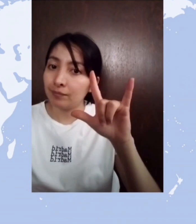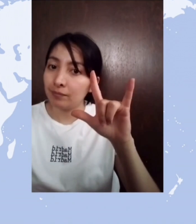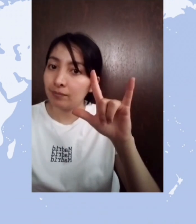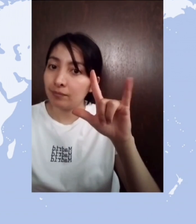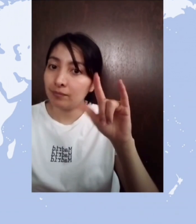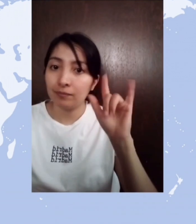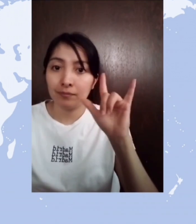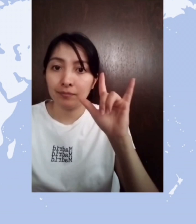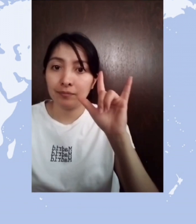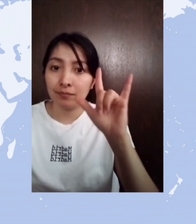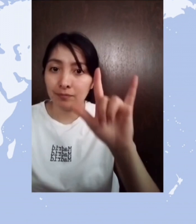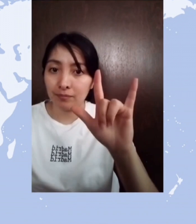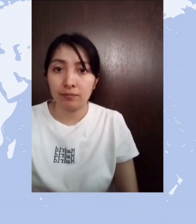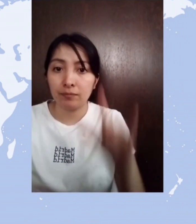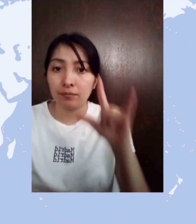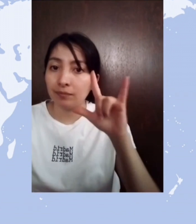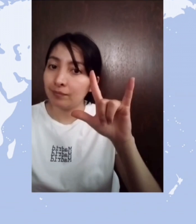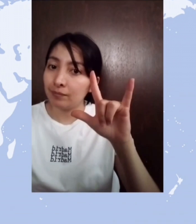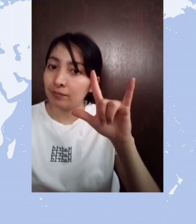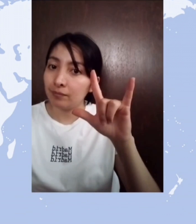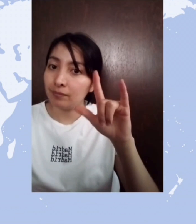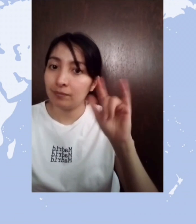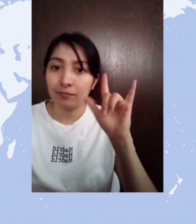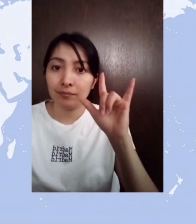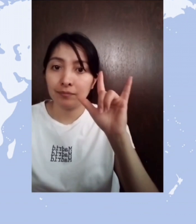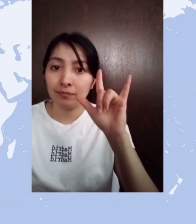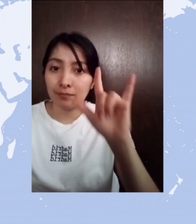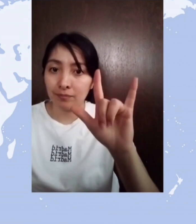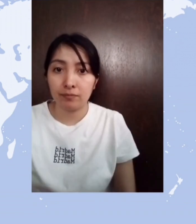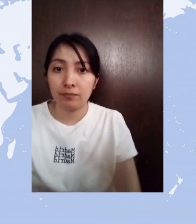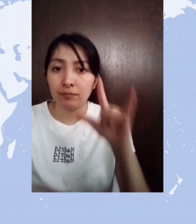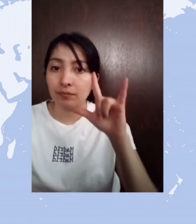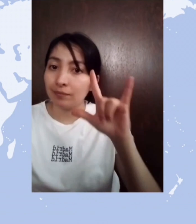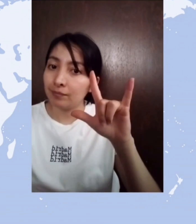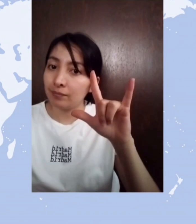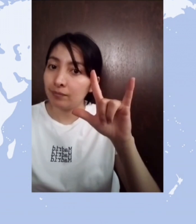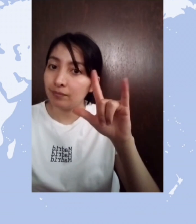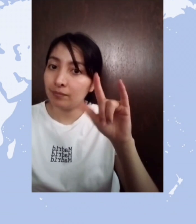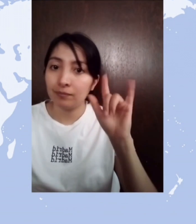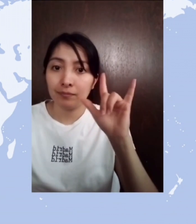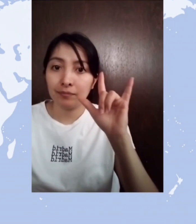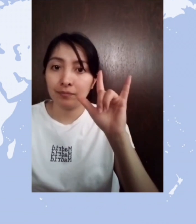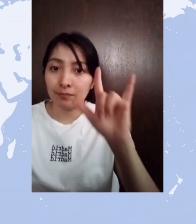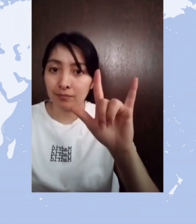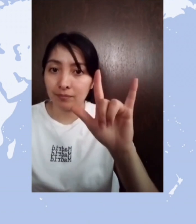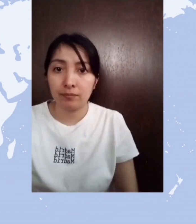universal, donde se doblan los dedos anular y medio, dejando el meñique, índice y pulgar